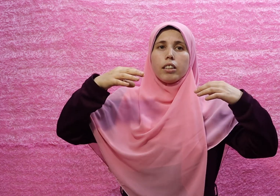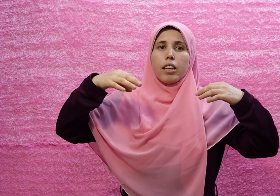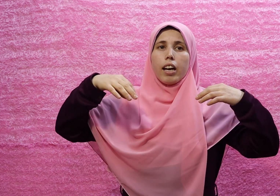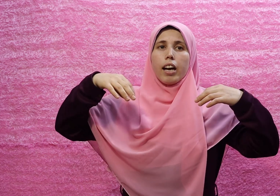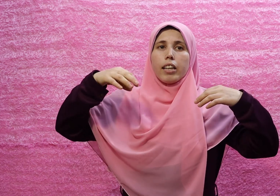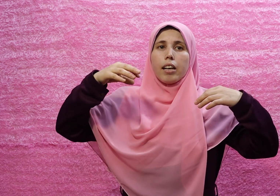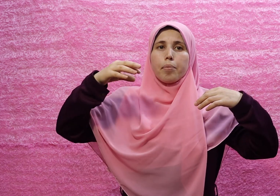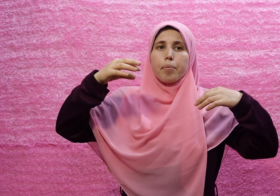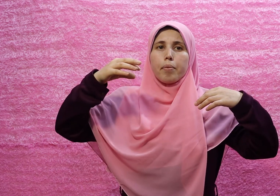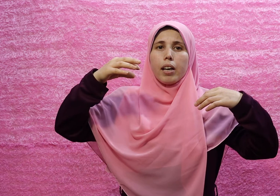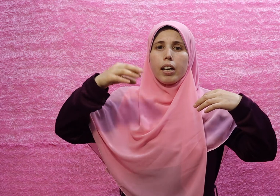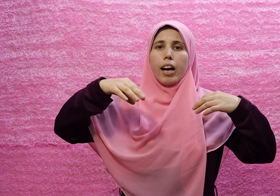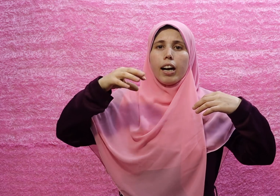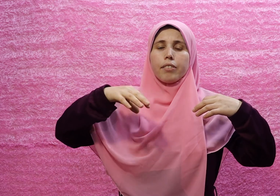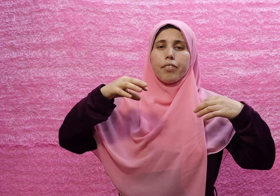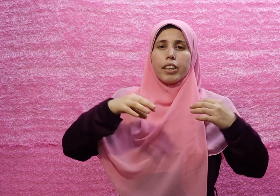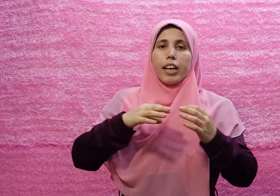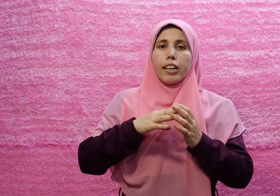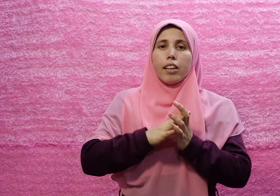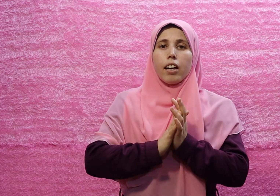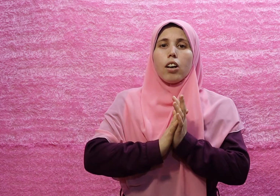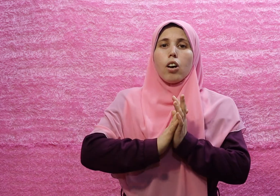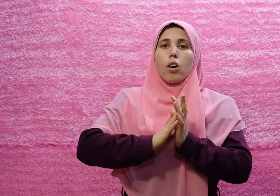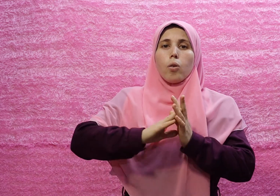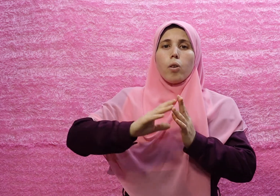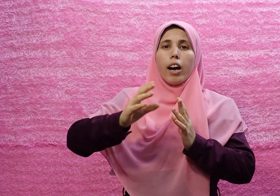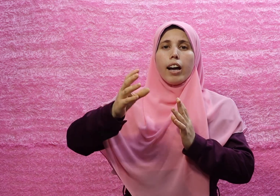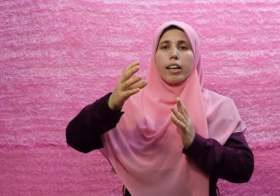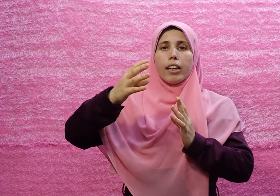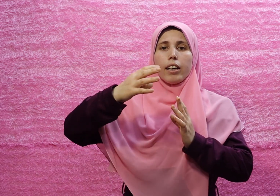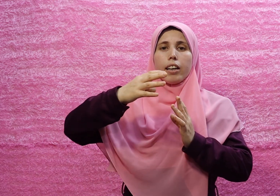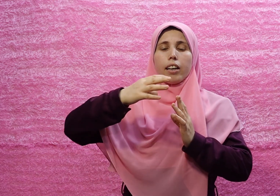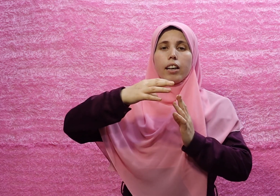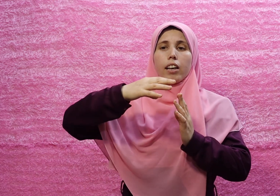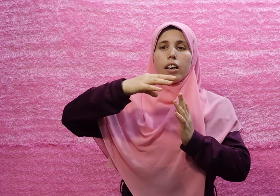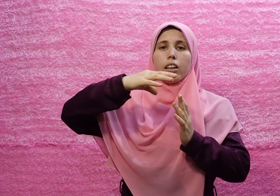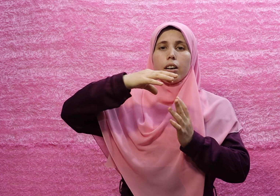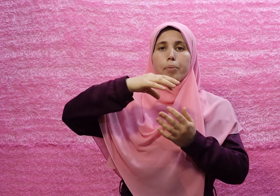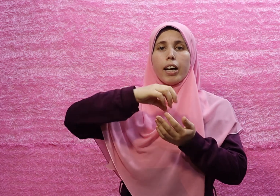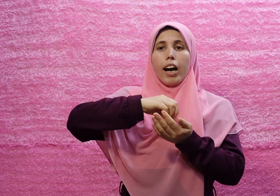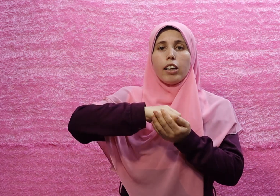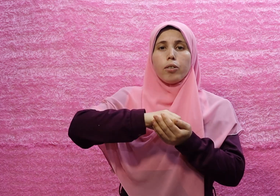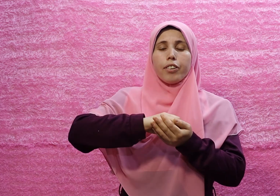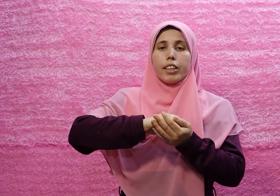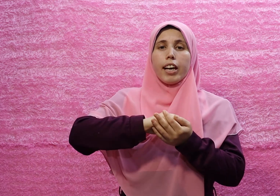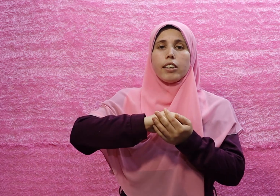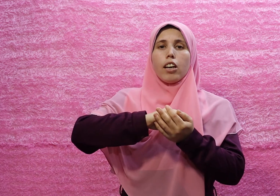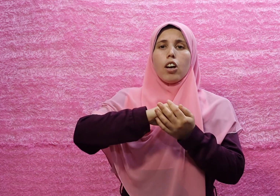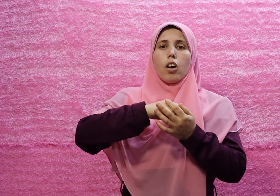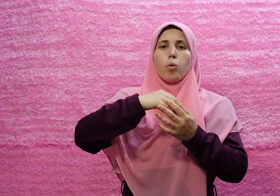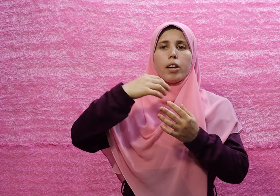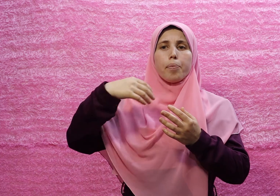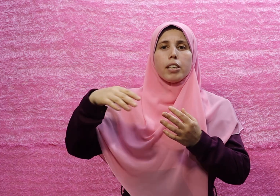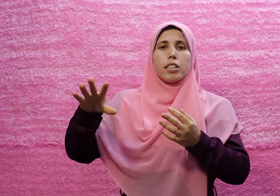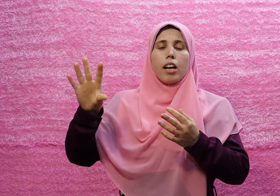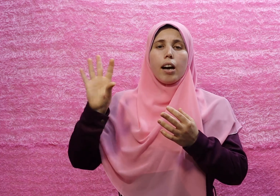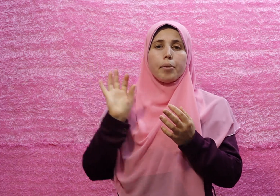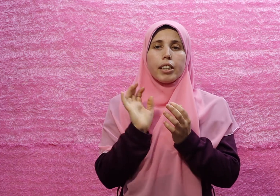سيدنا آدم قعد في الجنة وقال ايه؟ ربنا قعده في الجنة وإبليس طلع من